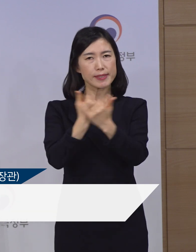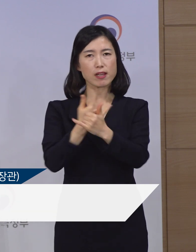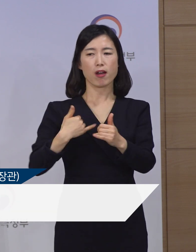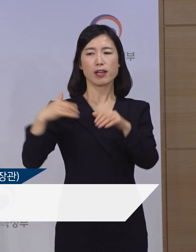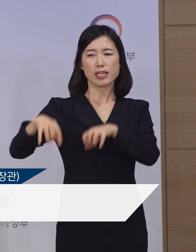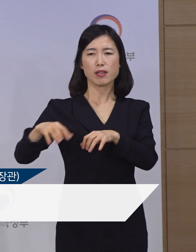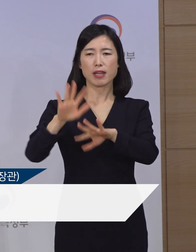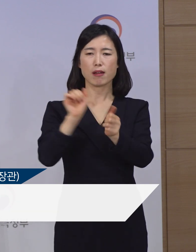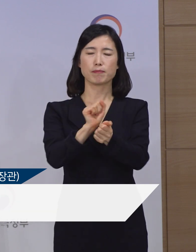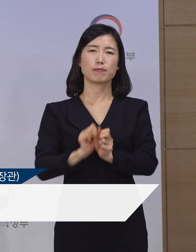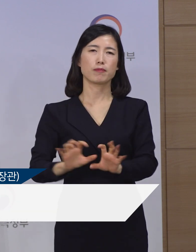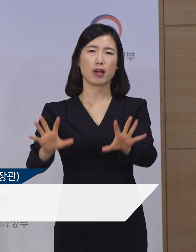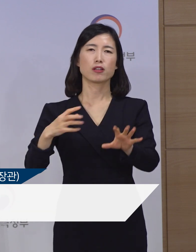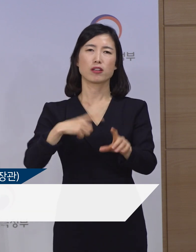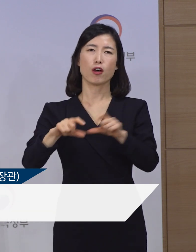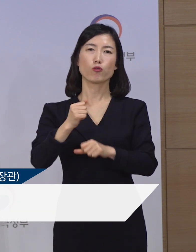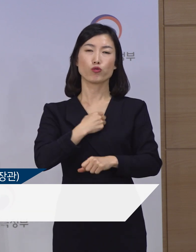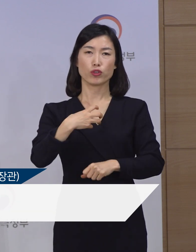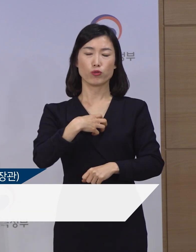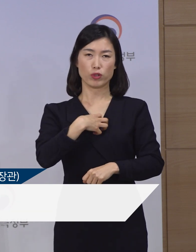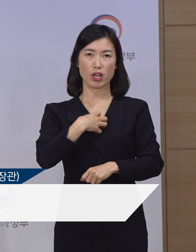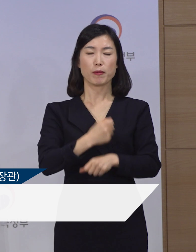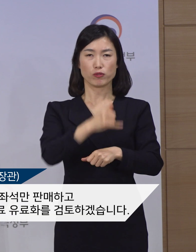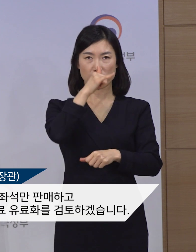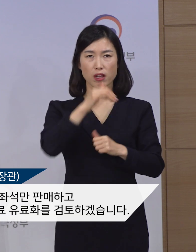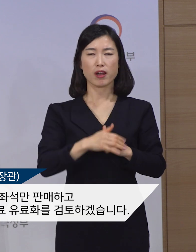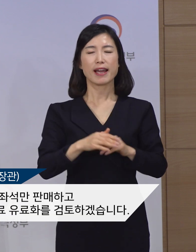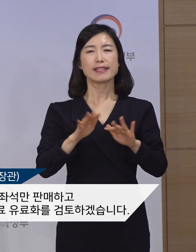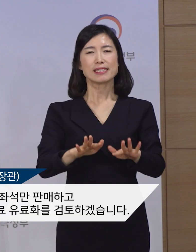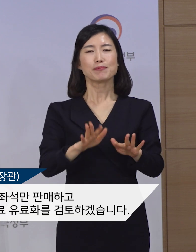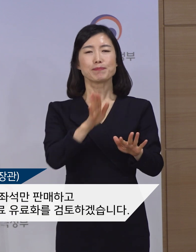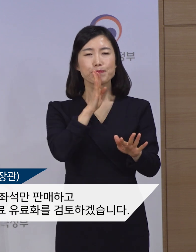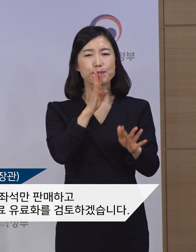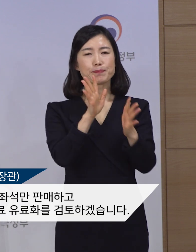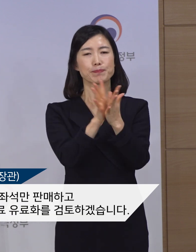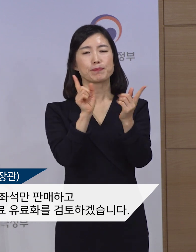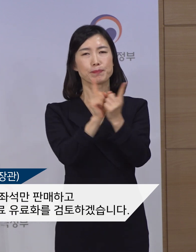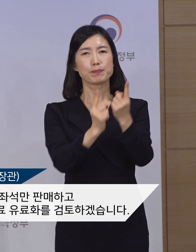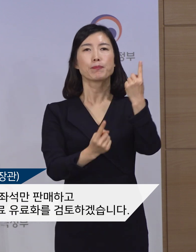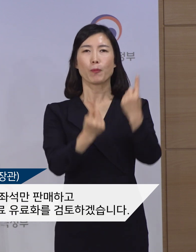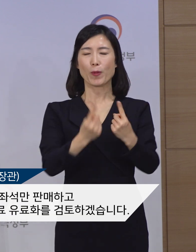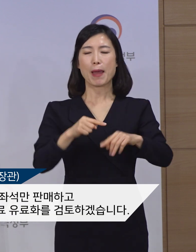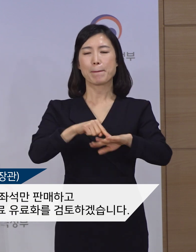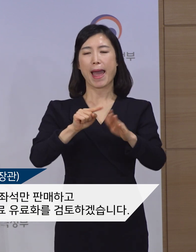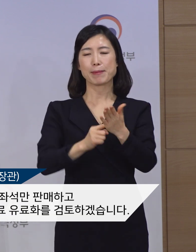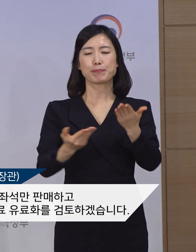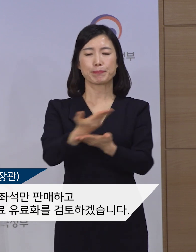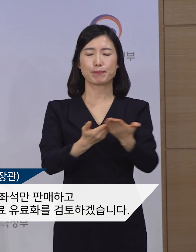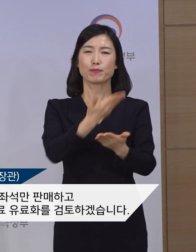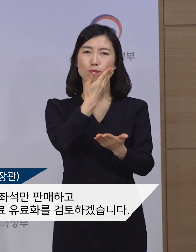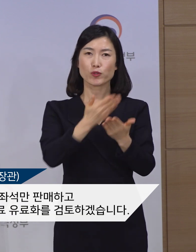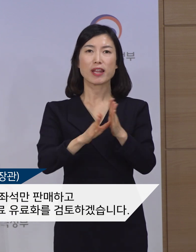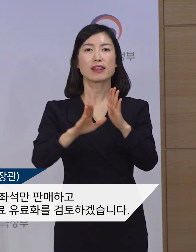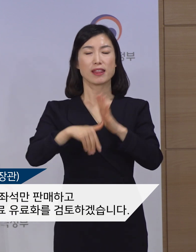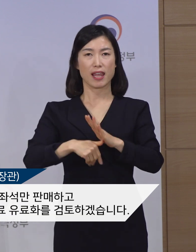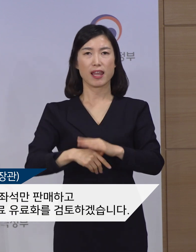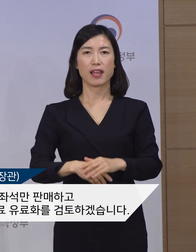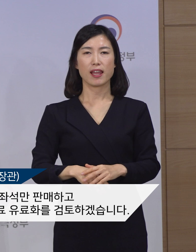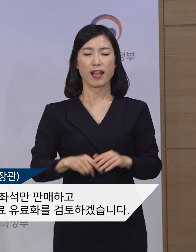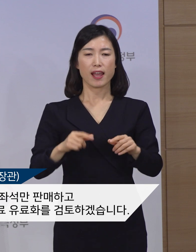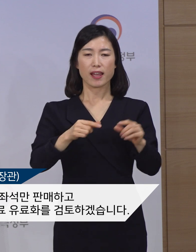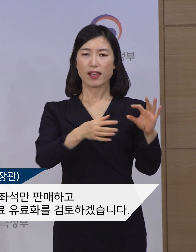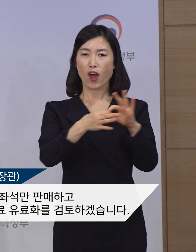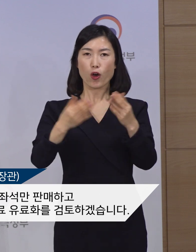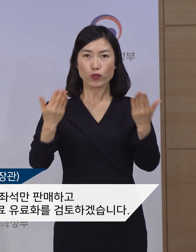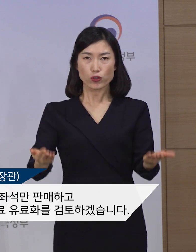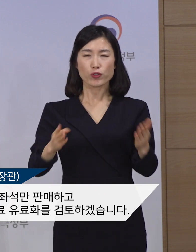지금은 만남보다는 마음으로 함께 할 때입니다. 연휴 기간 이동량을 줄이기 위해 철도는 창가 측